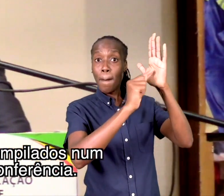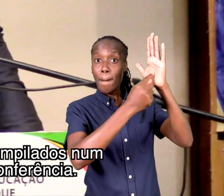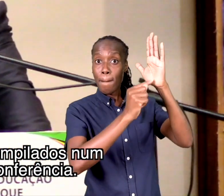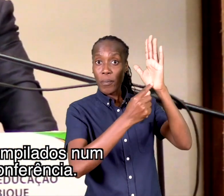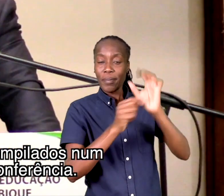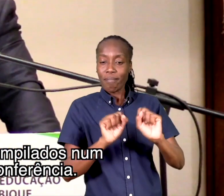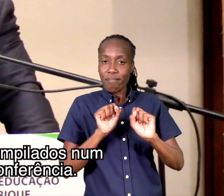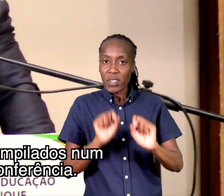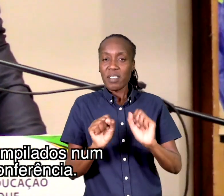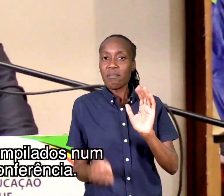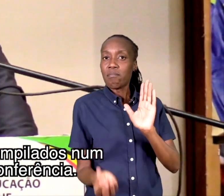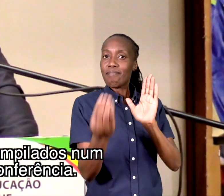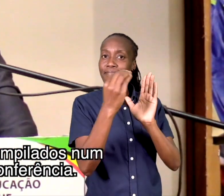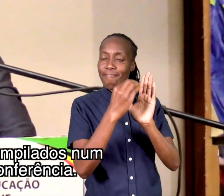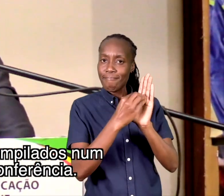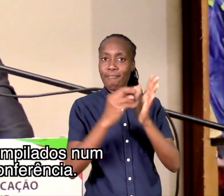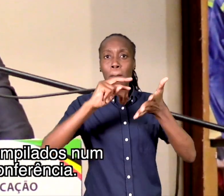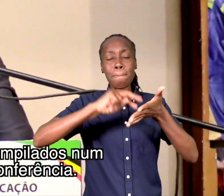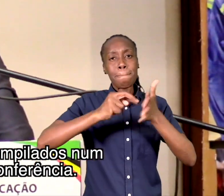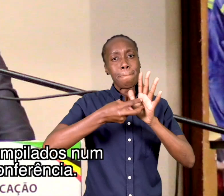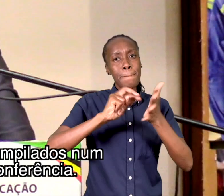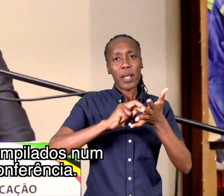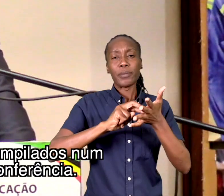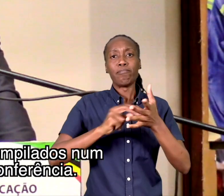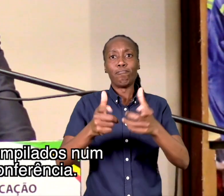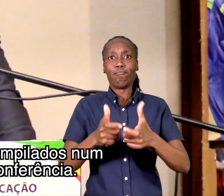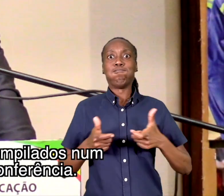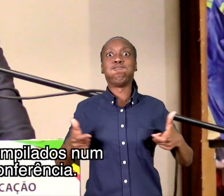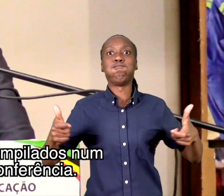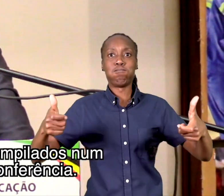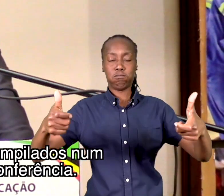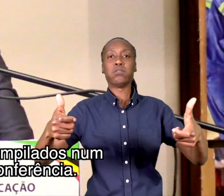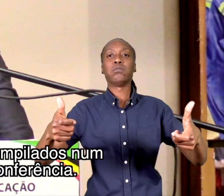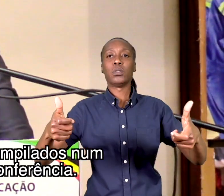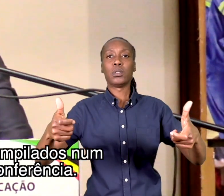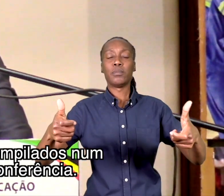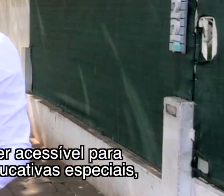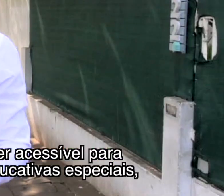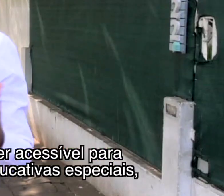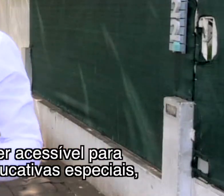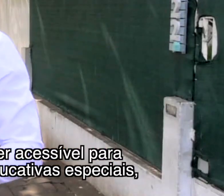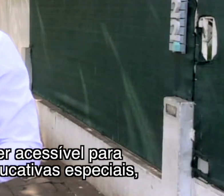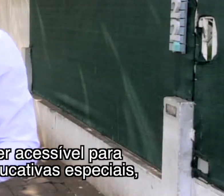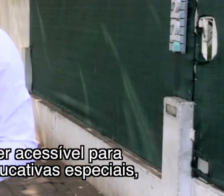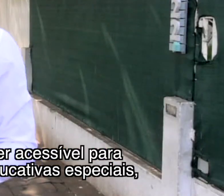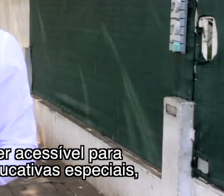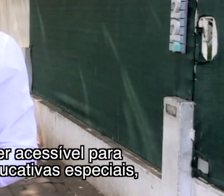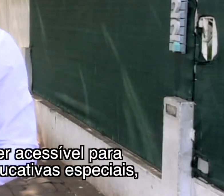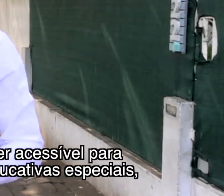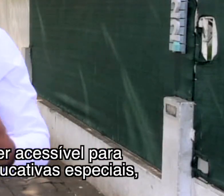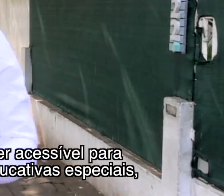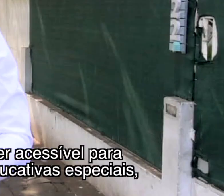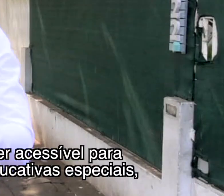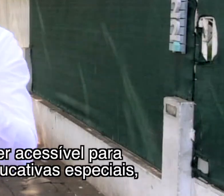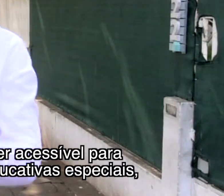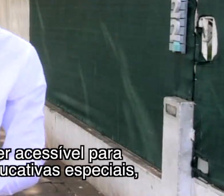pilares deverão ser compilados num plano de ação da conferência. Segundo